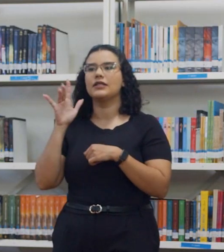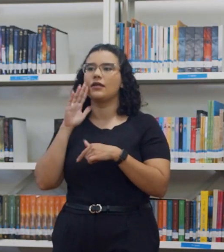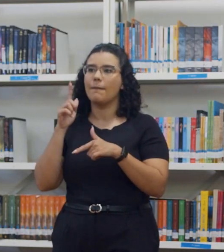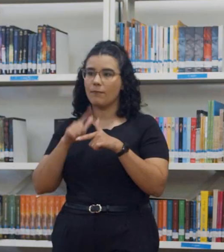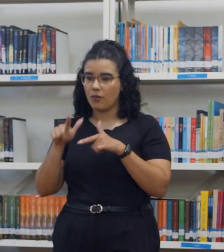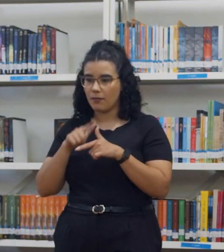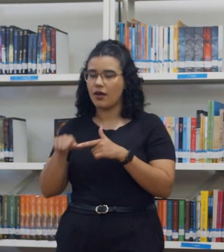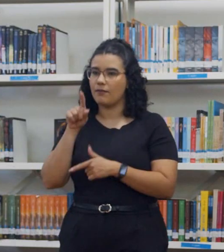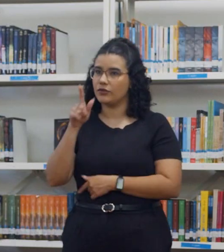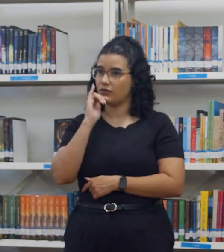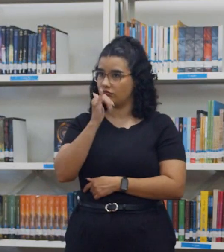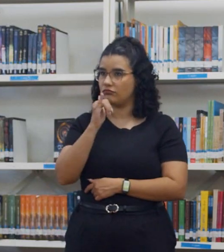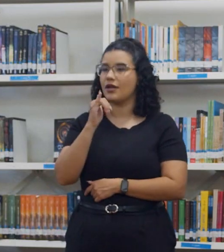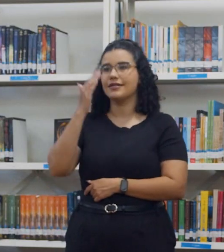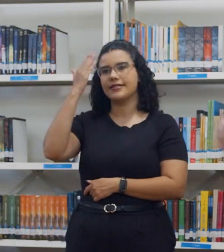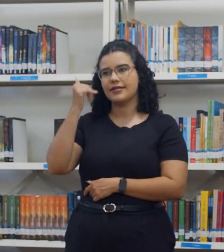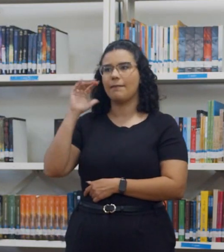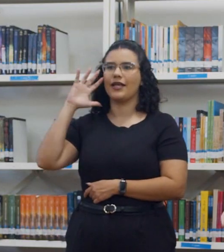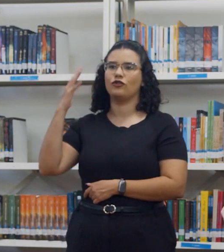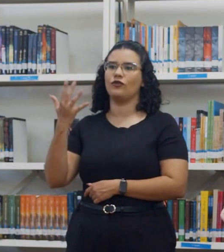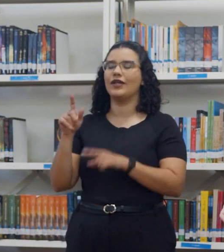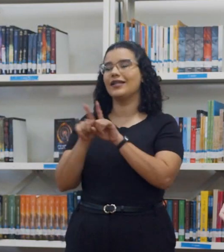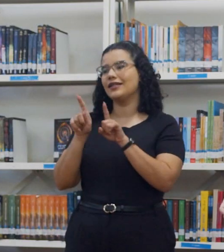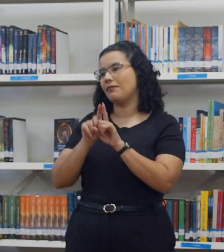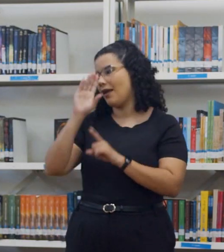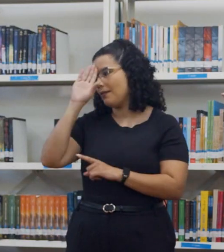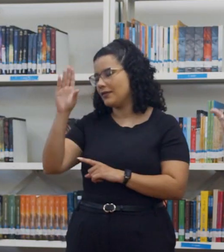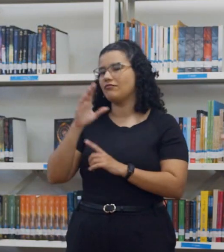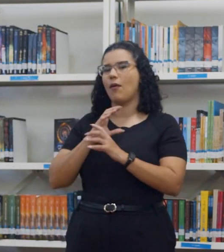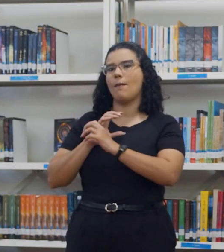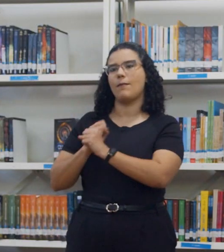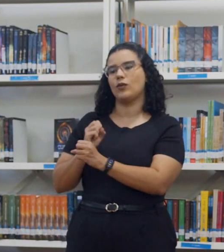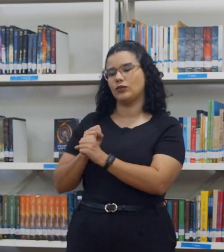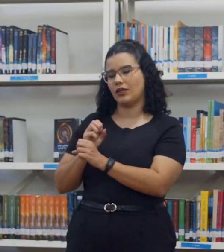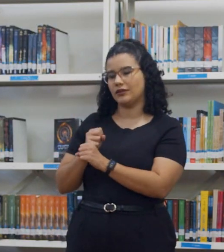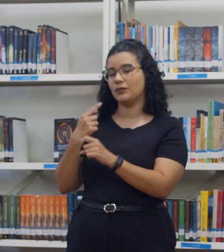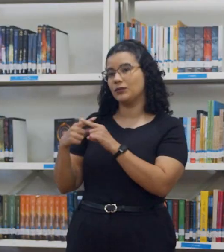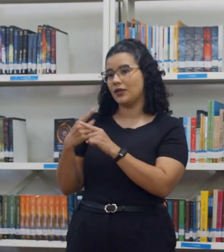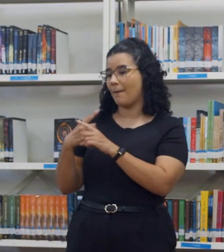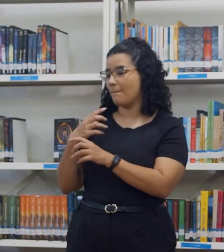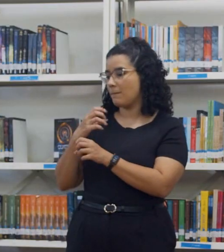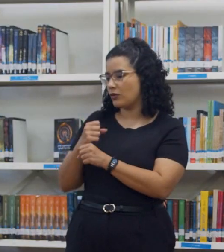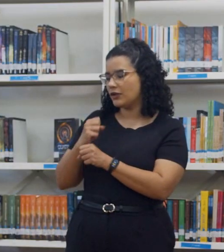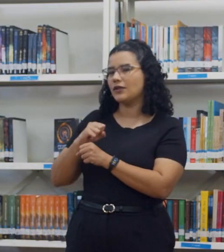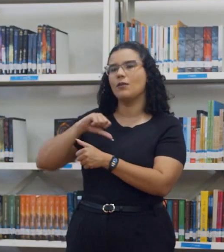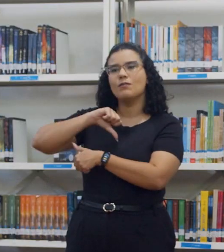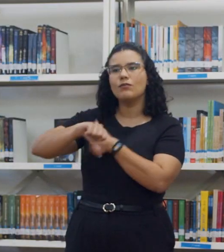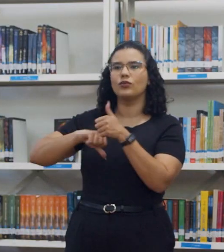saibam relatar. E pensar principalmente na pontuação. Porque a pontuação, ela muda o